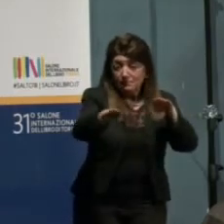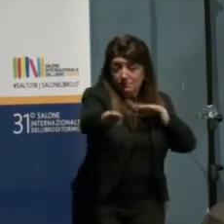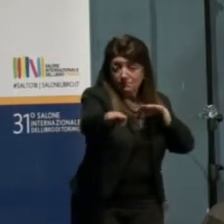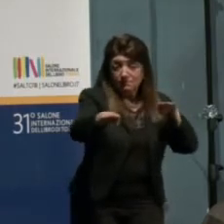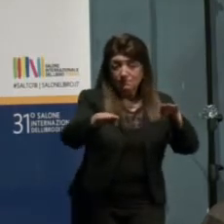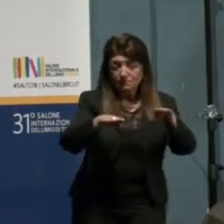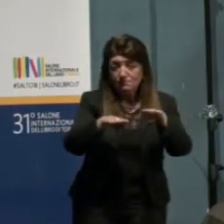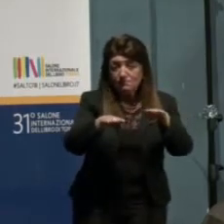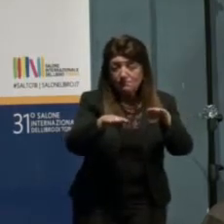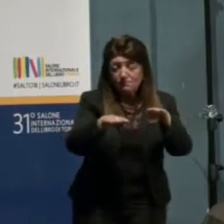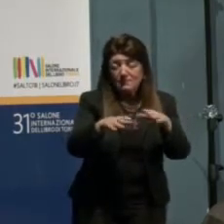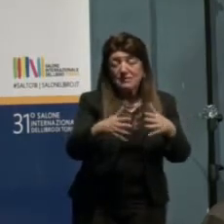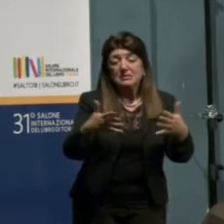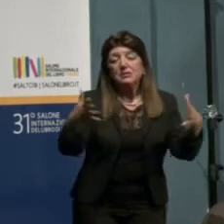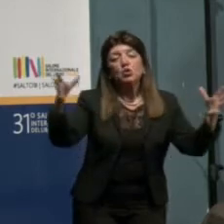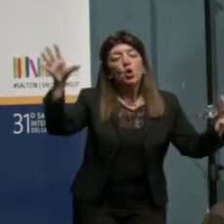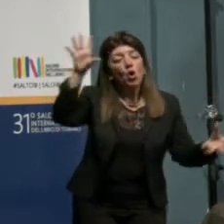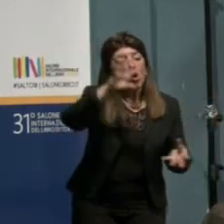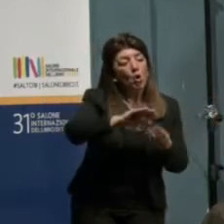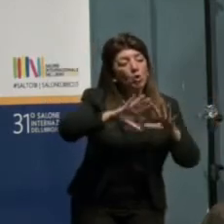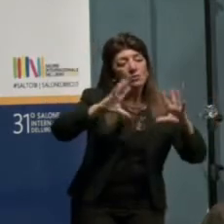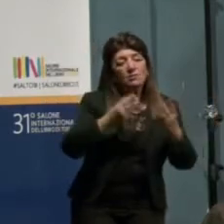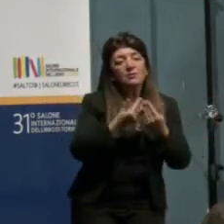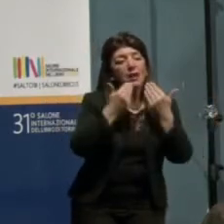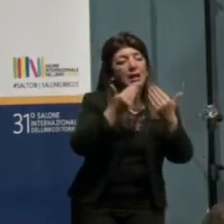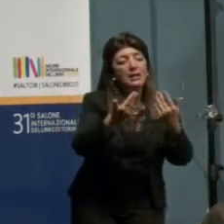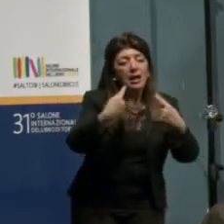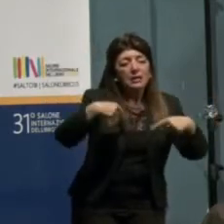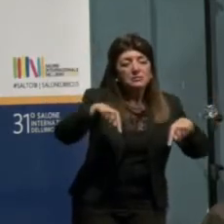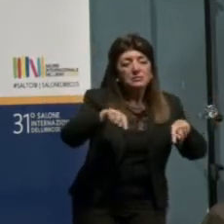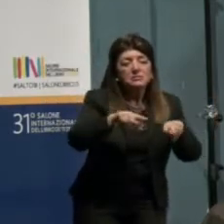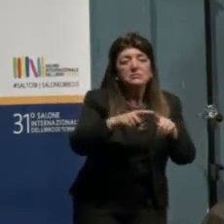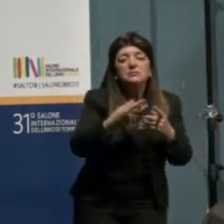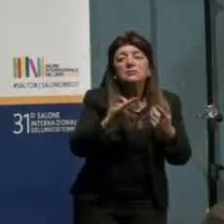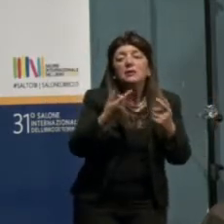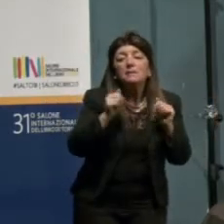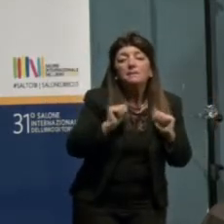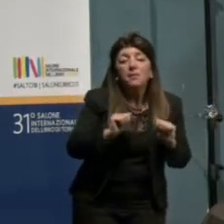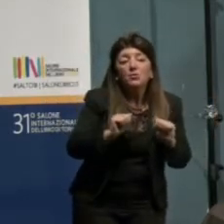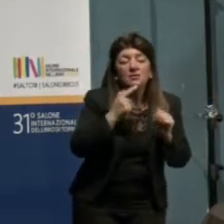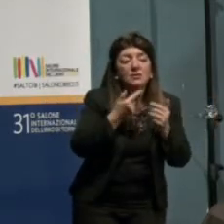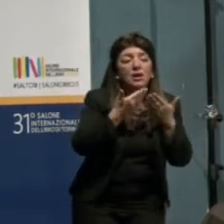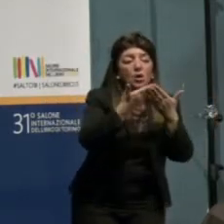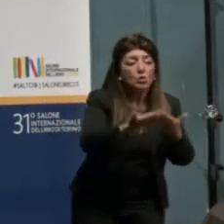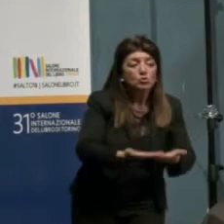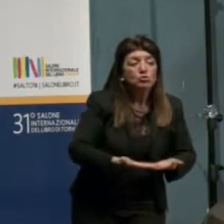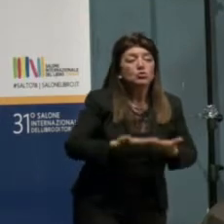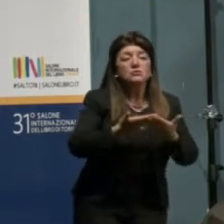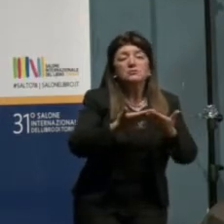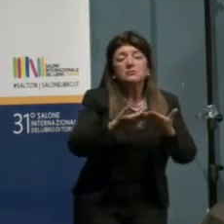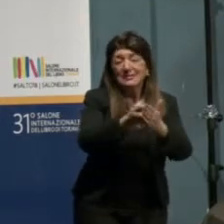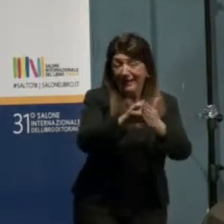noi li ringraziamo per quanto potete sostenerci aiutarci a